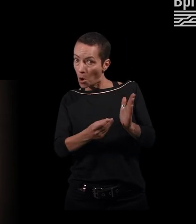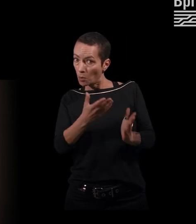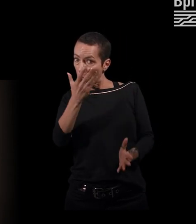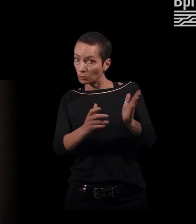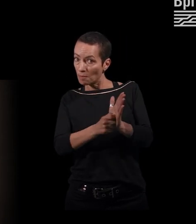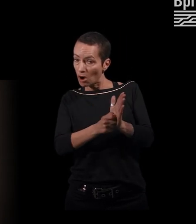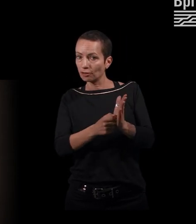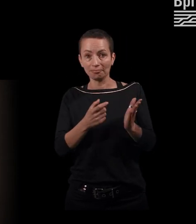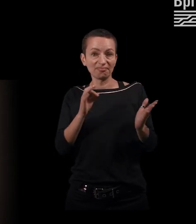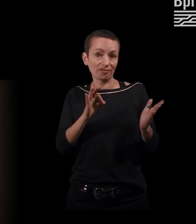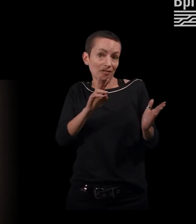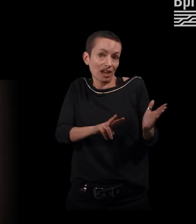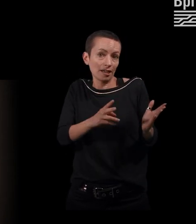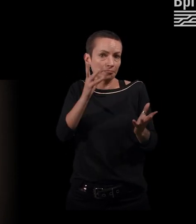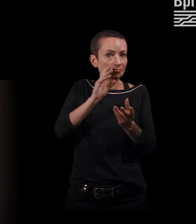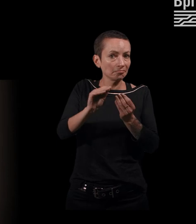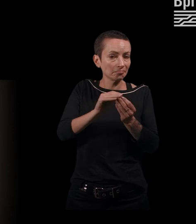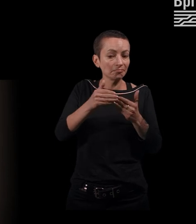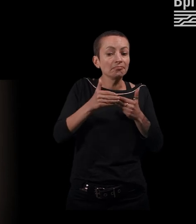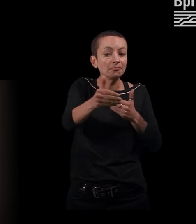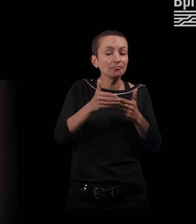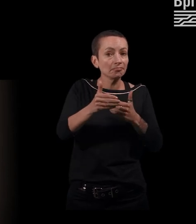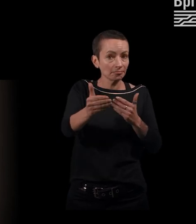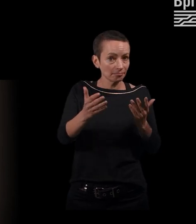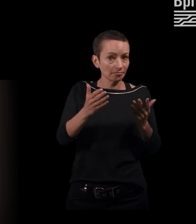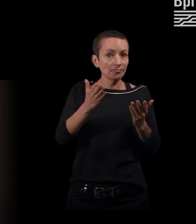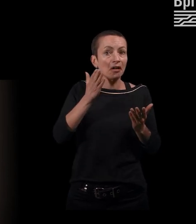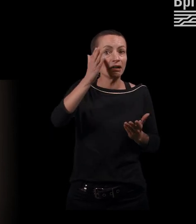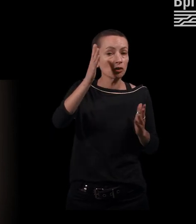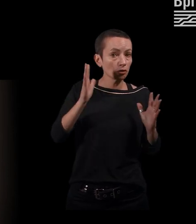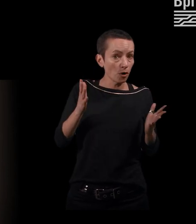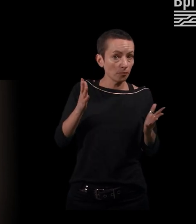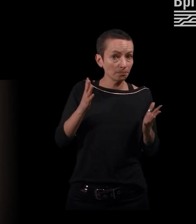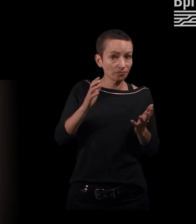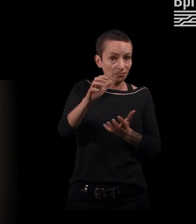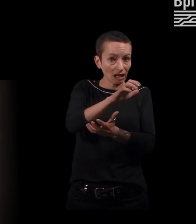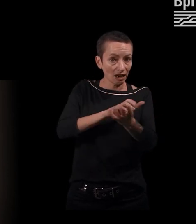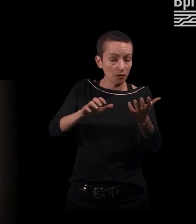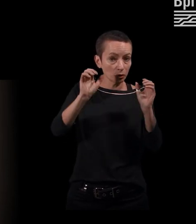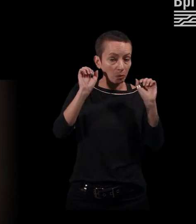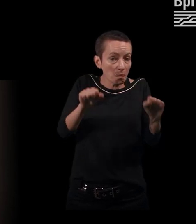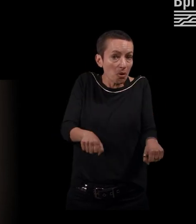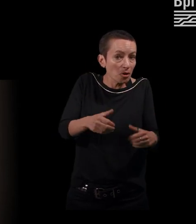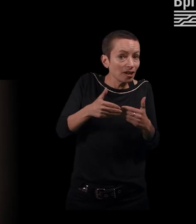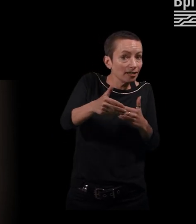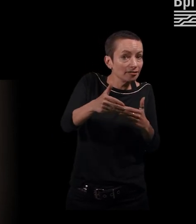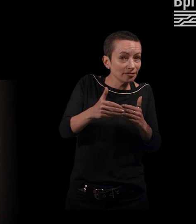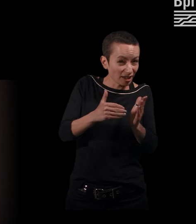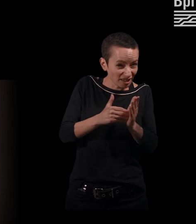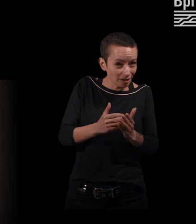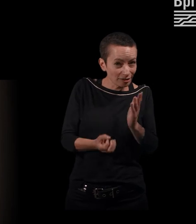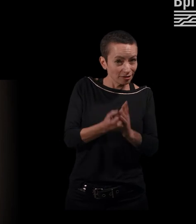questions qu'on peut se poser. À quoi ressemblera demain? Faut-il une autre révolution? Est-il encore possible une autre